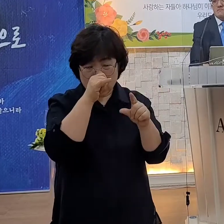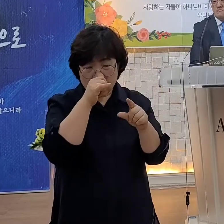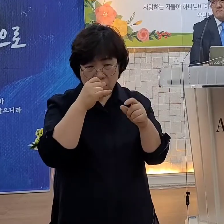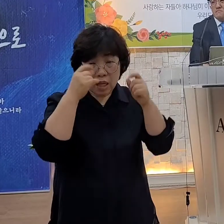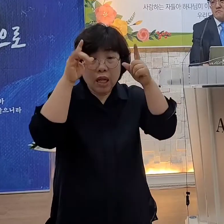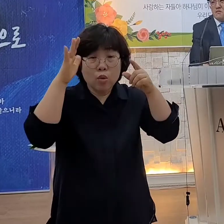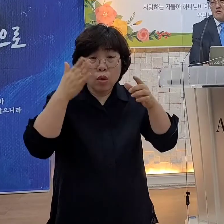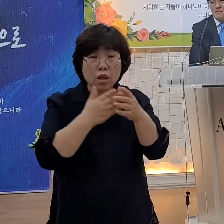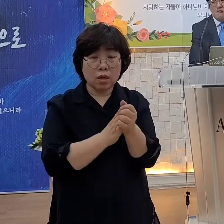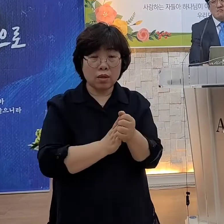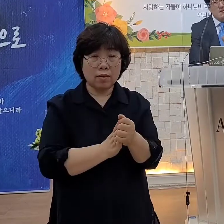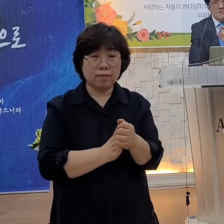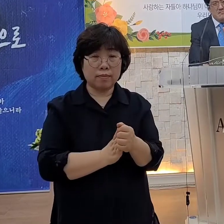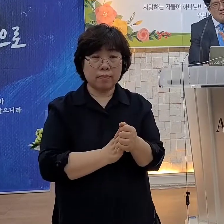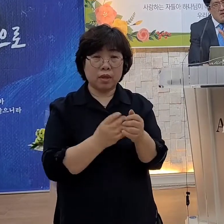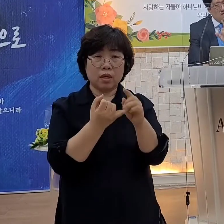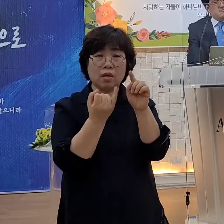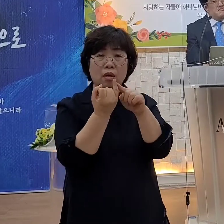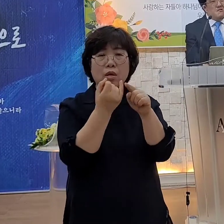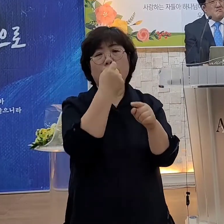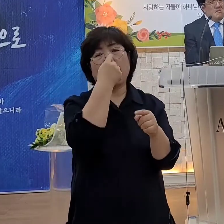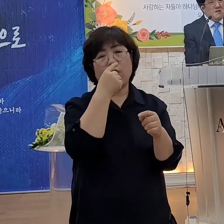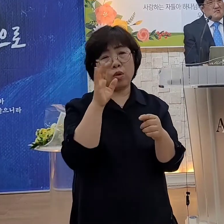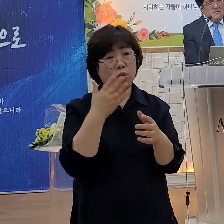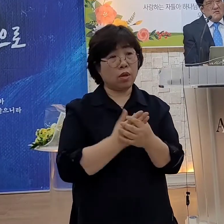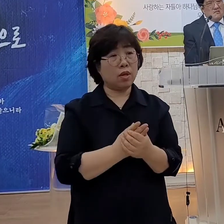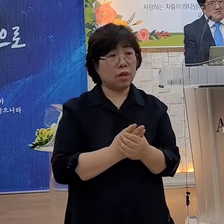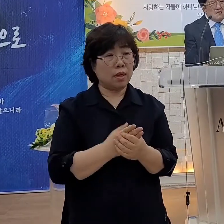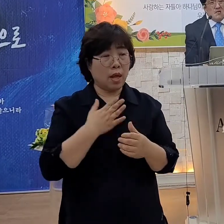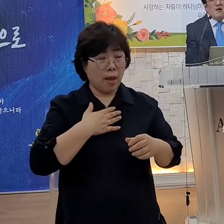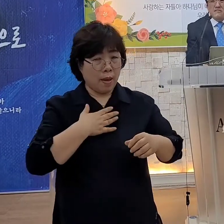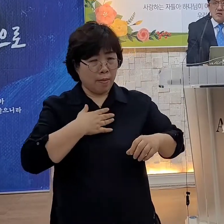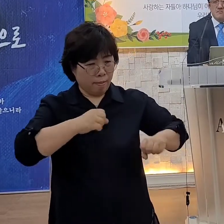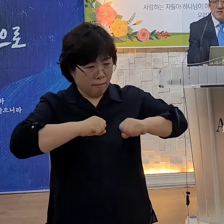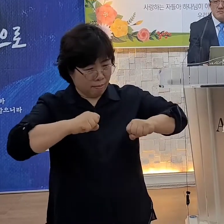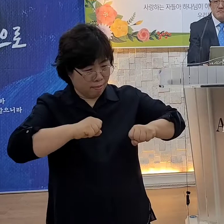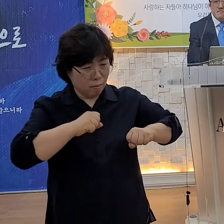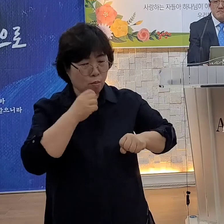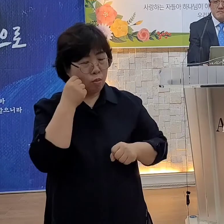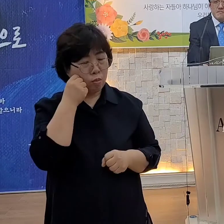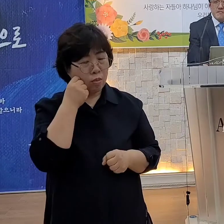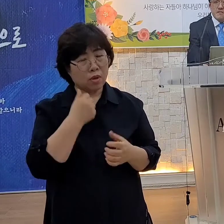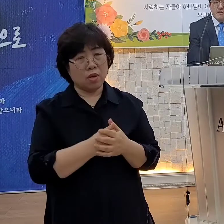결혼이에요. 내 혼자 내 마음대로 내 하고 싶은 대로 집안이 어쨌든 이게 안 됩니다.